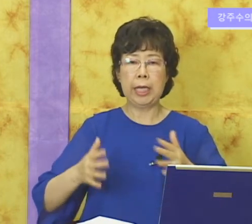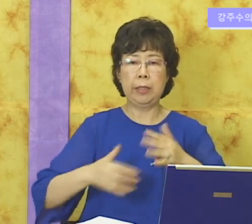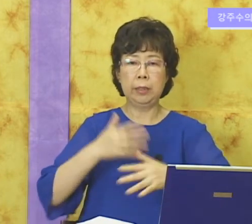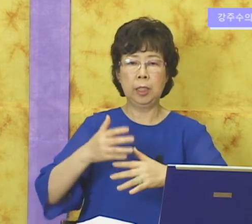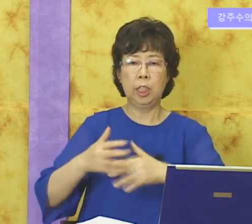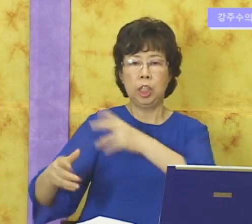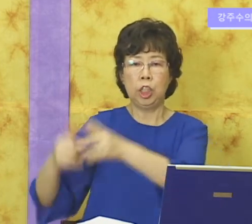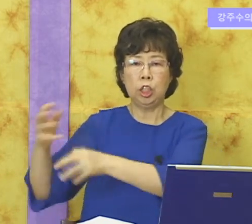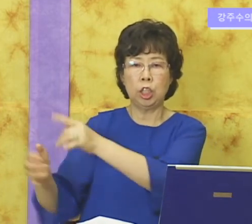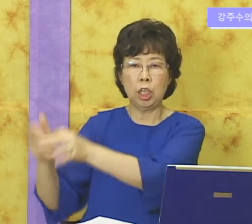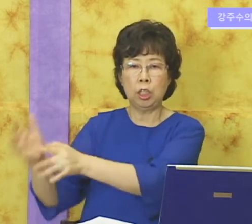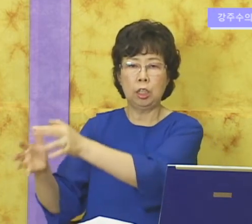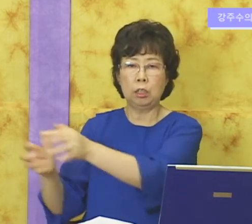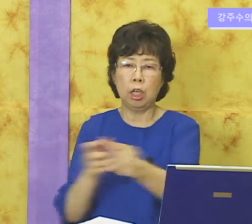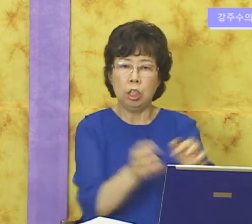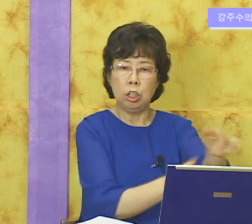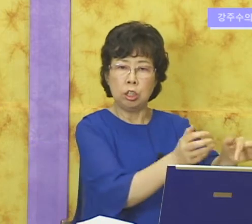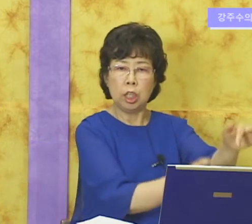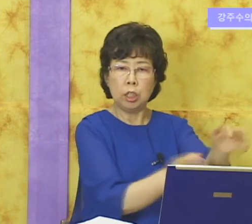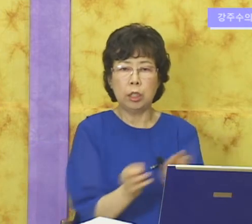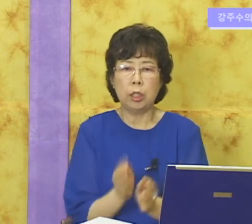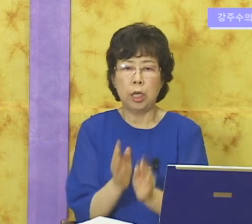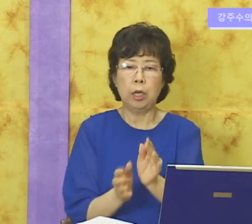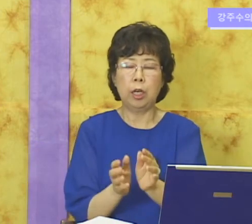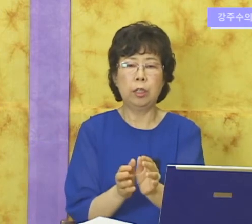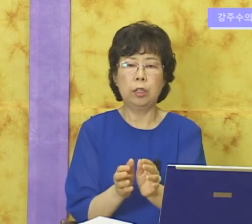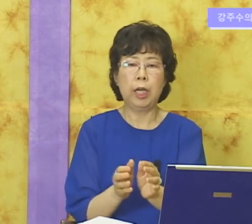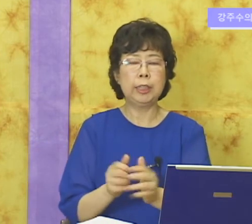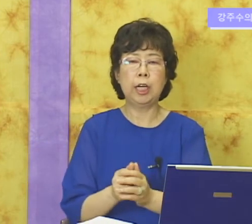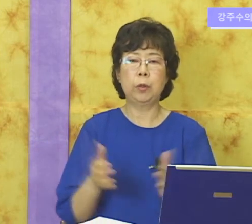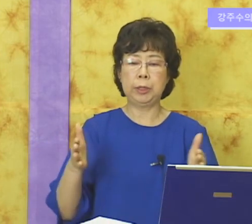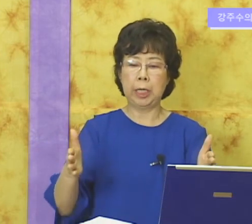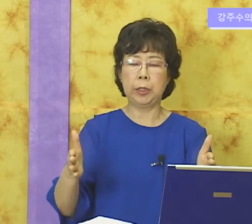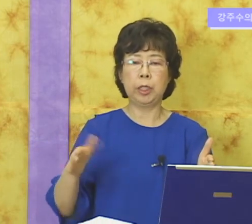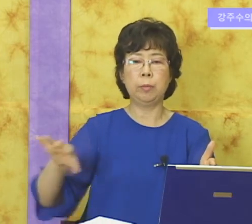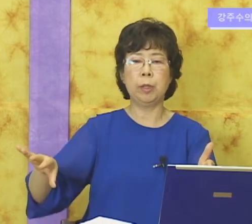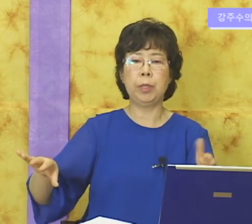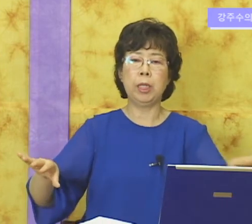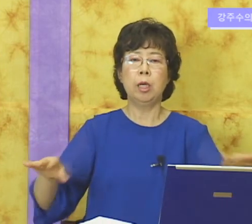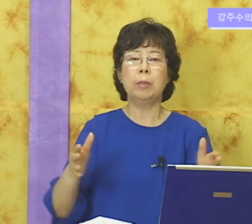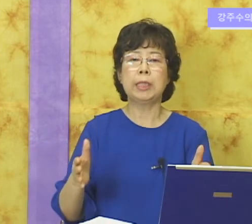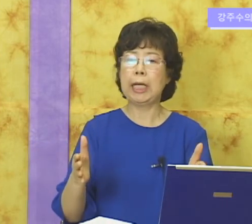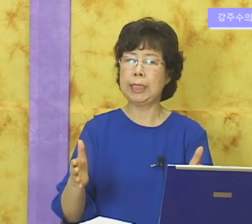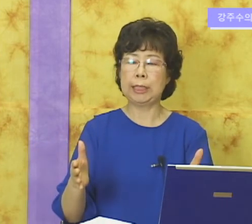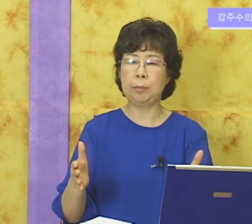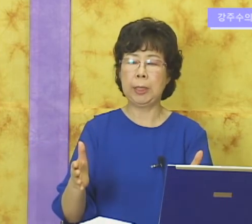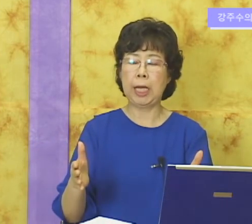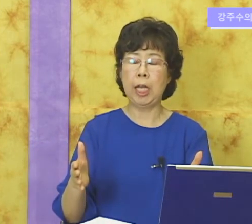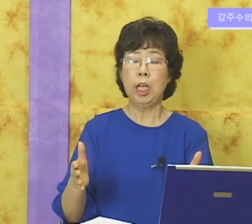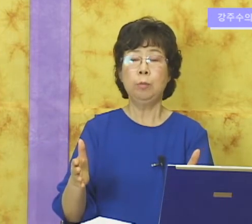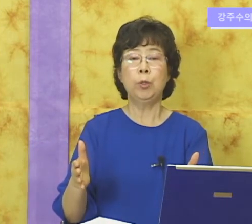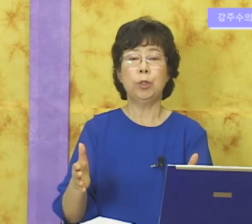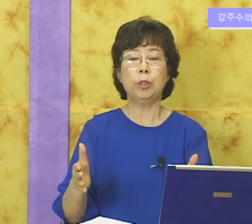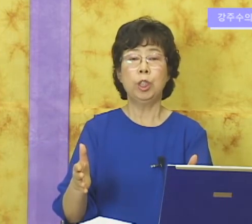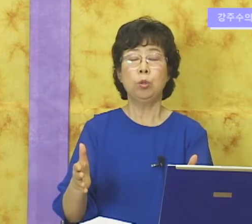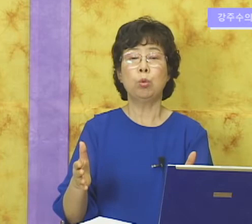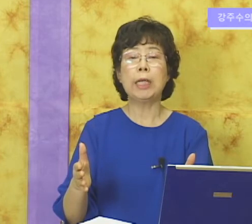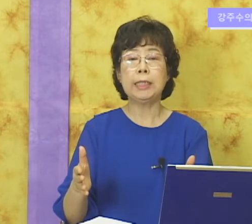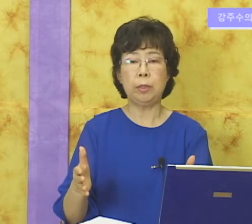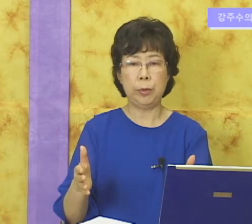사이를 이렇게 한다거나 하지 않고, 자, 여기 범위 벗어나지 않습니다. 물론 두 가지를